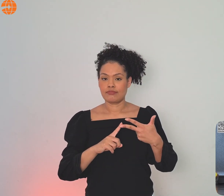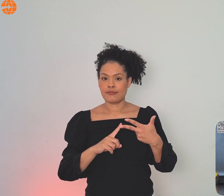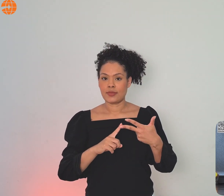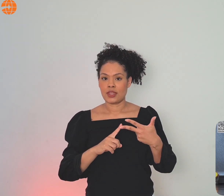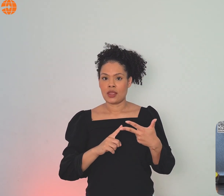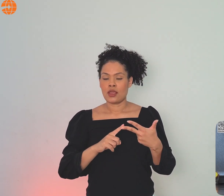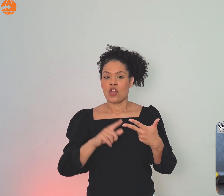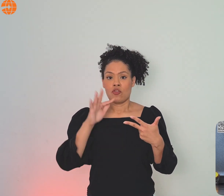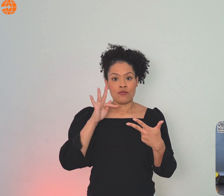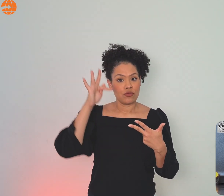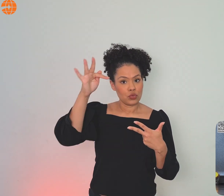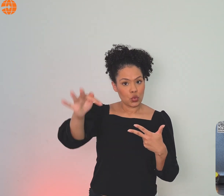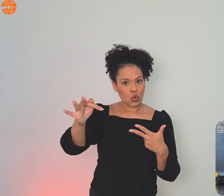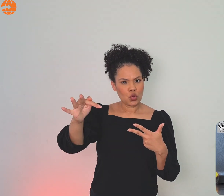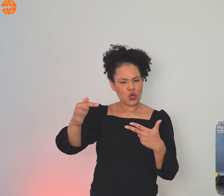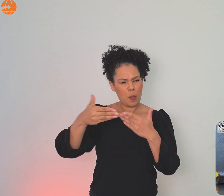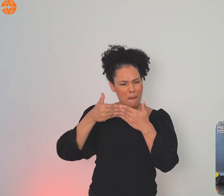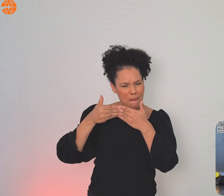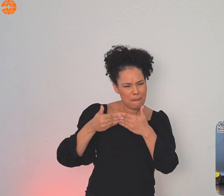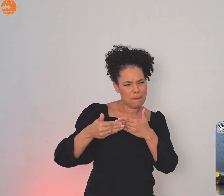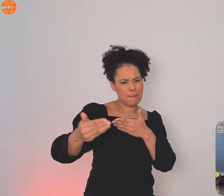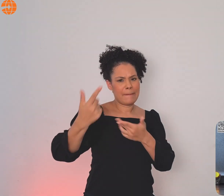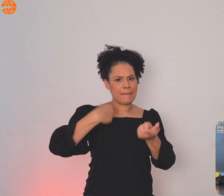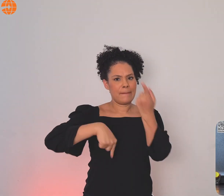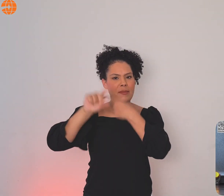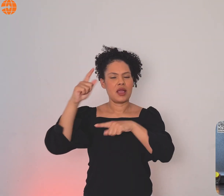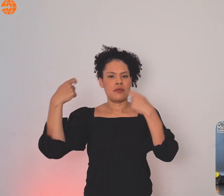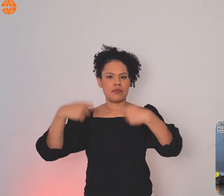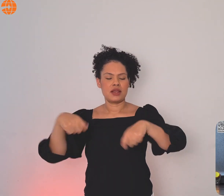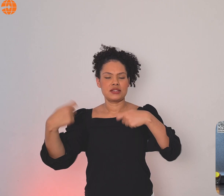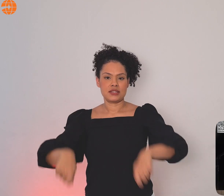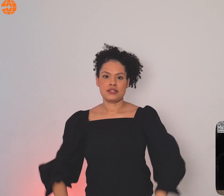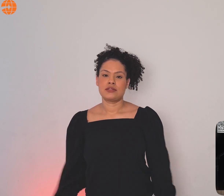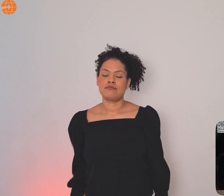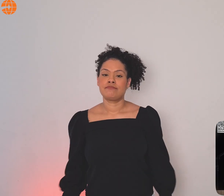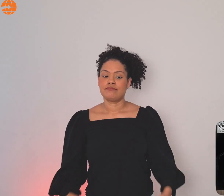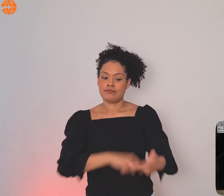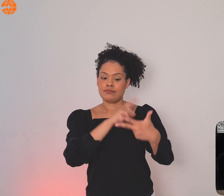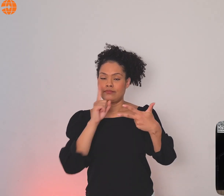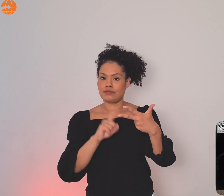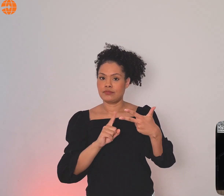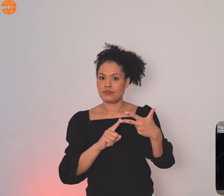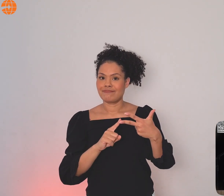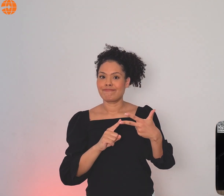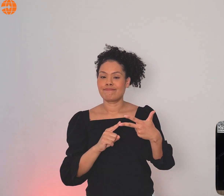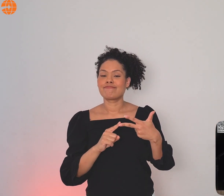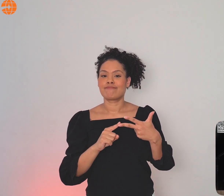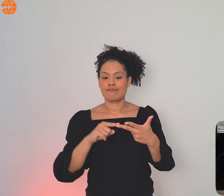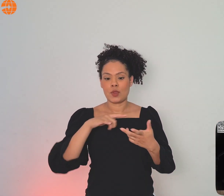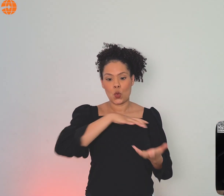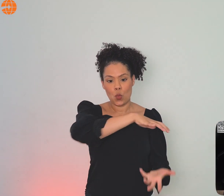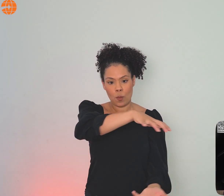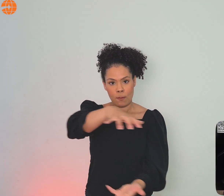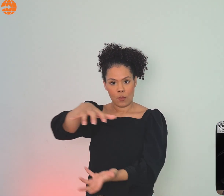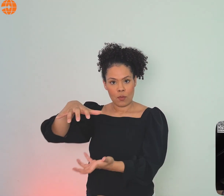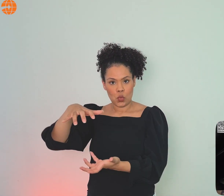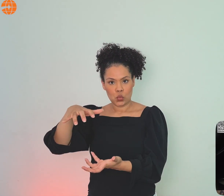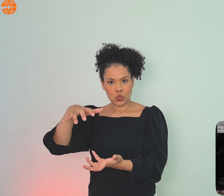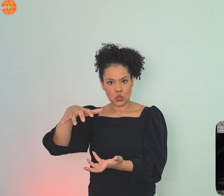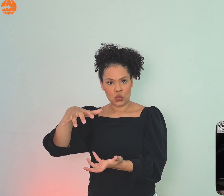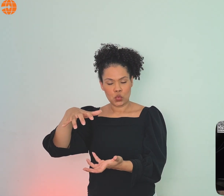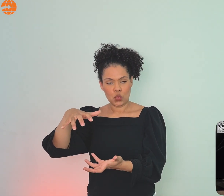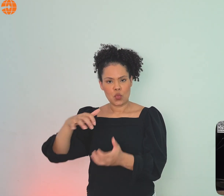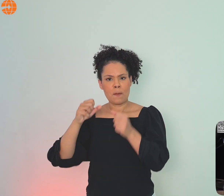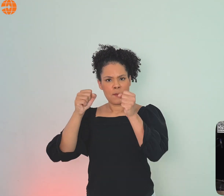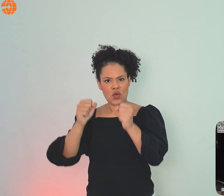avançar é seu destino, se quisermos mostrar ao mundo o poder de Deus.